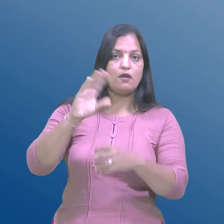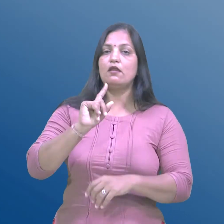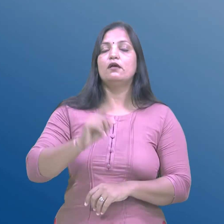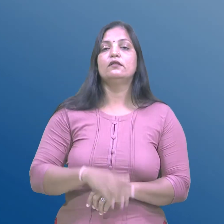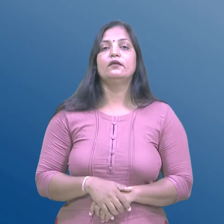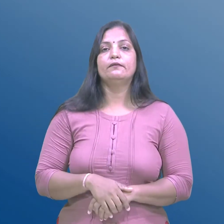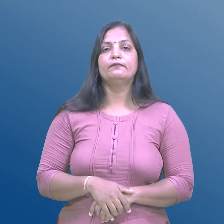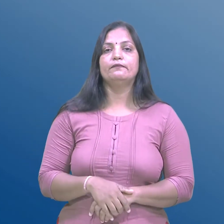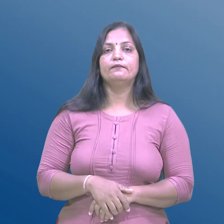તેવી અને